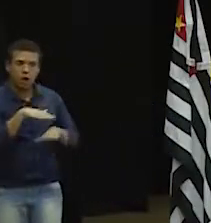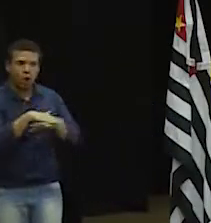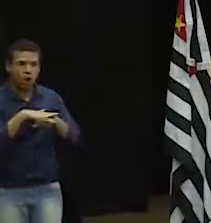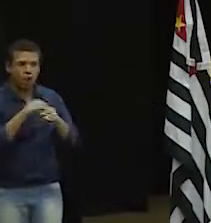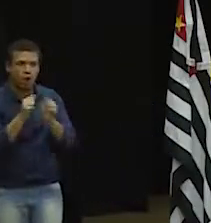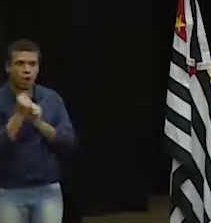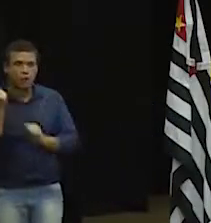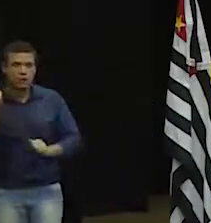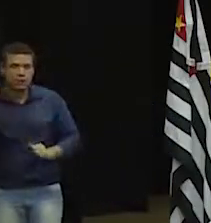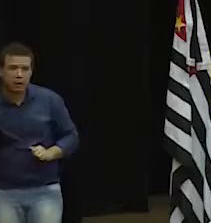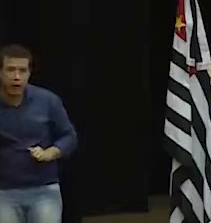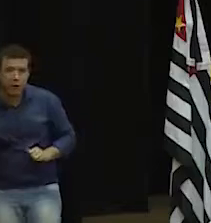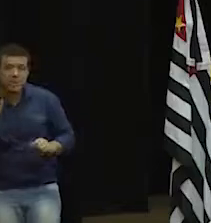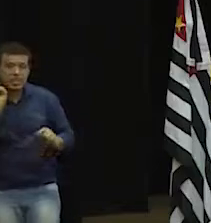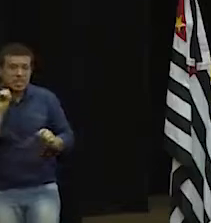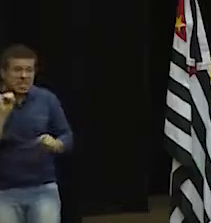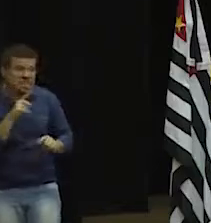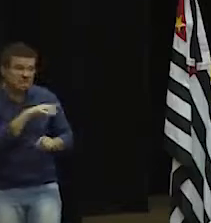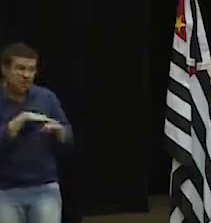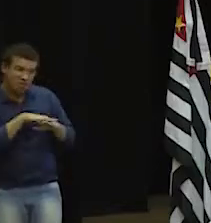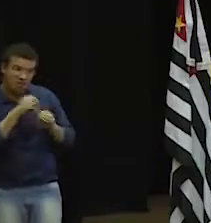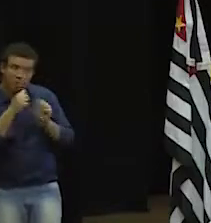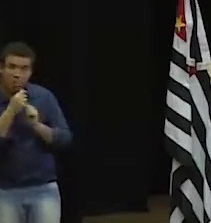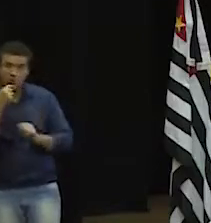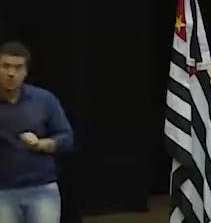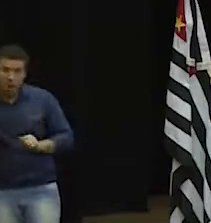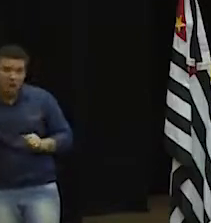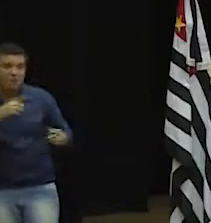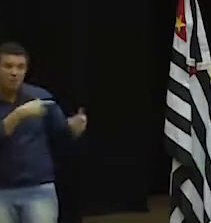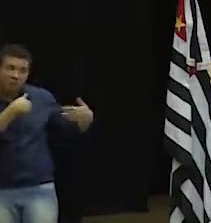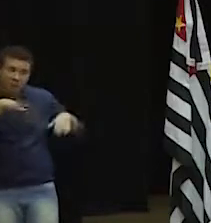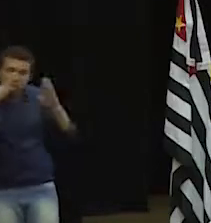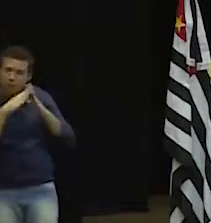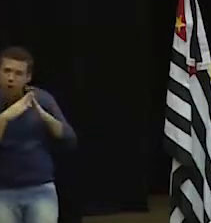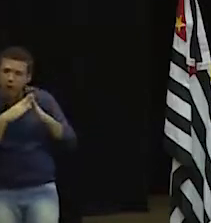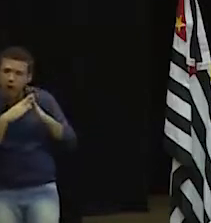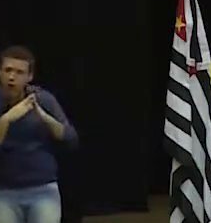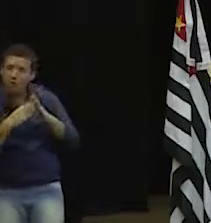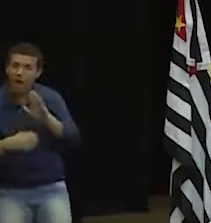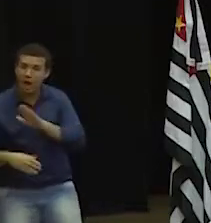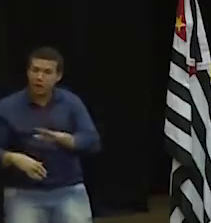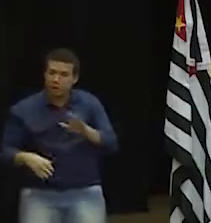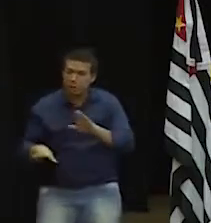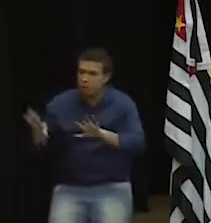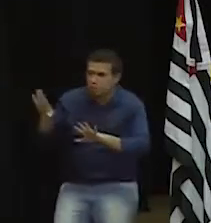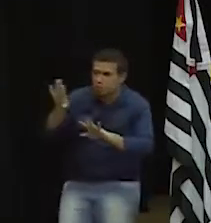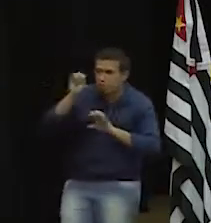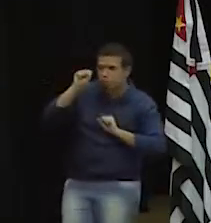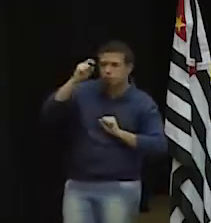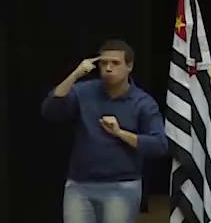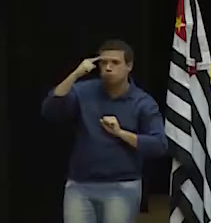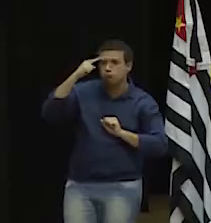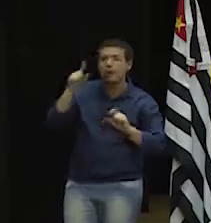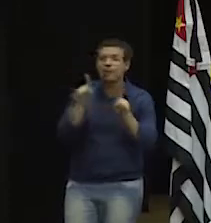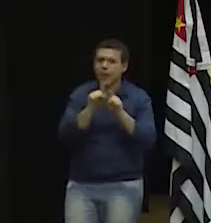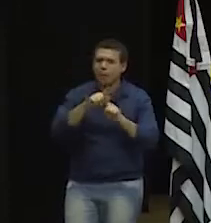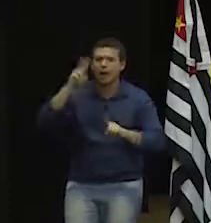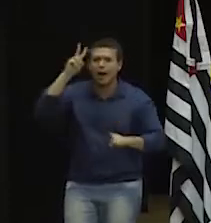olha, cuidado, não conversa com pessoas estranhas. Se você conversar com estranhos, ele pode te levar embora para casa. Então